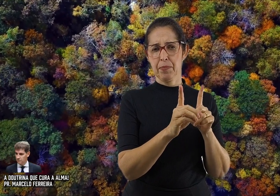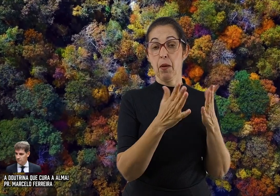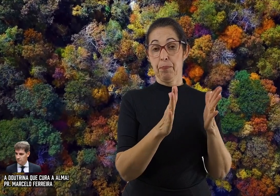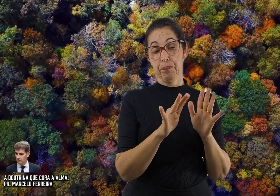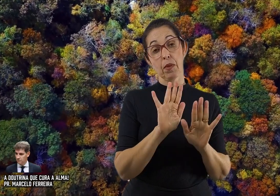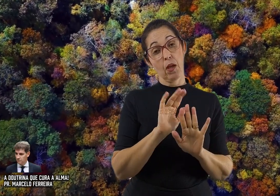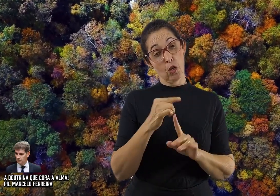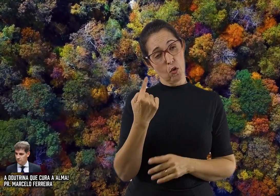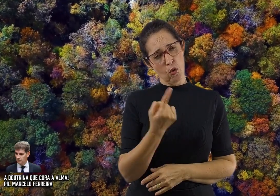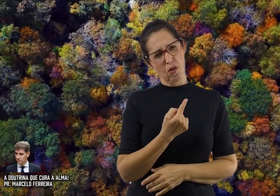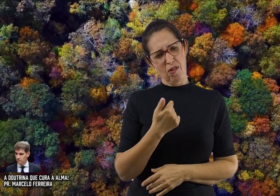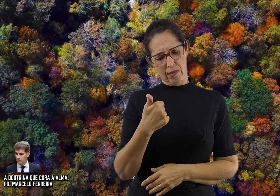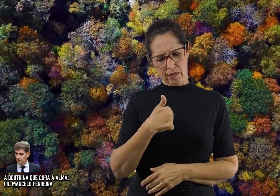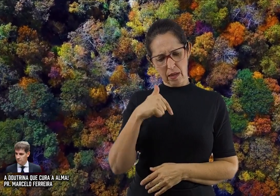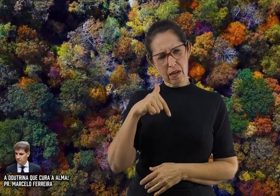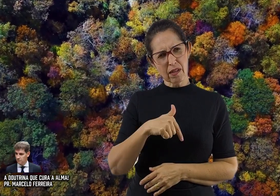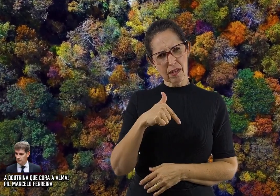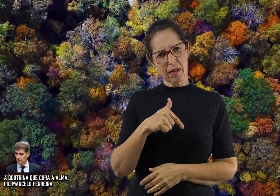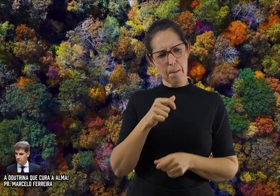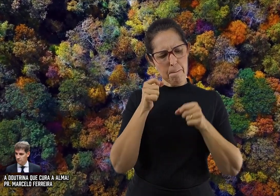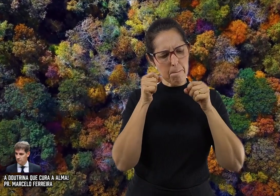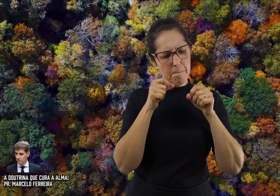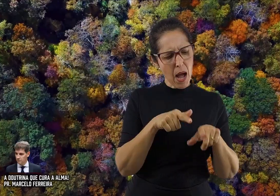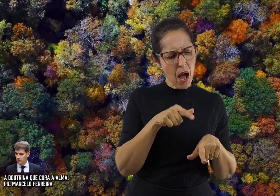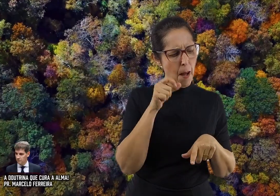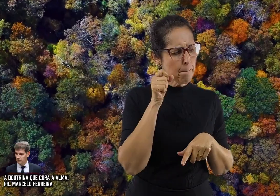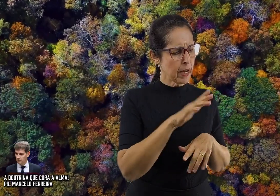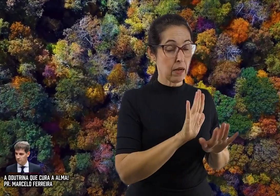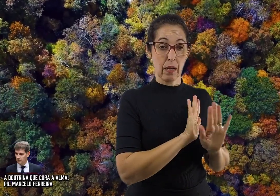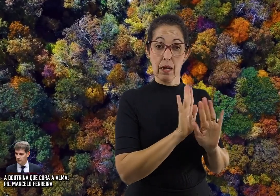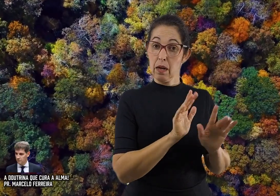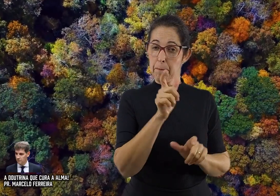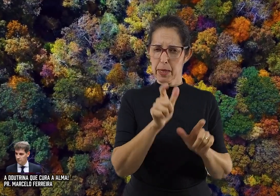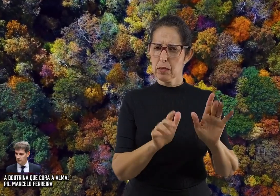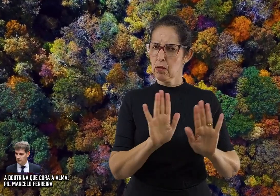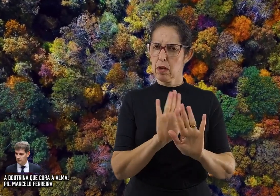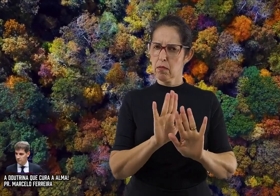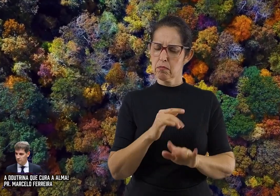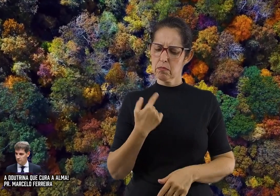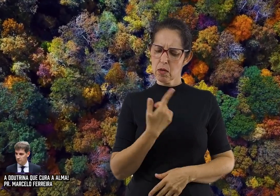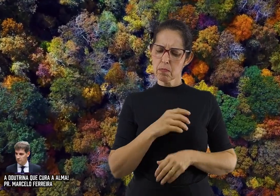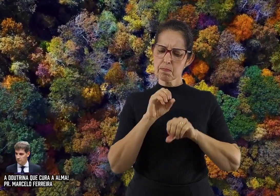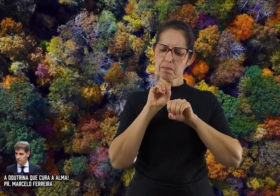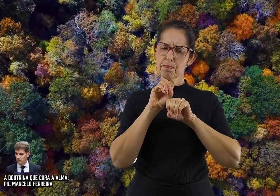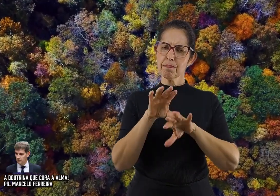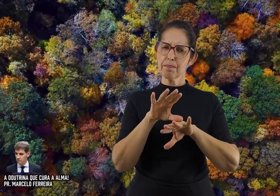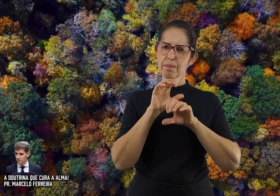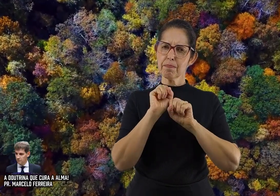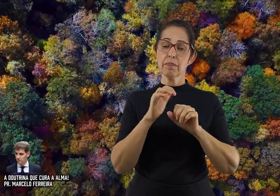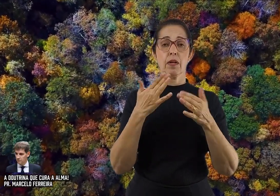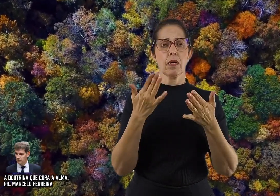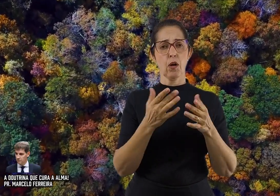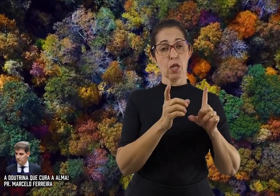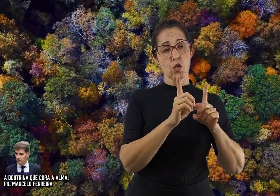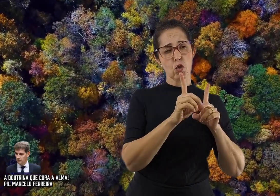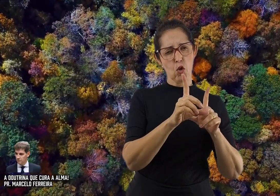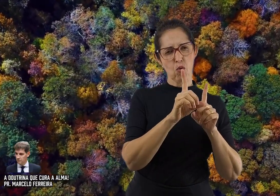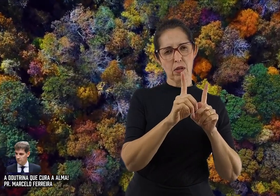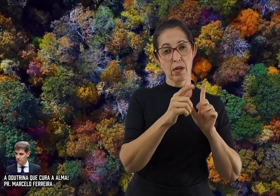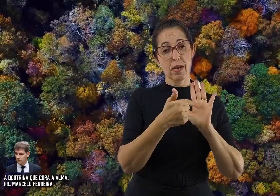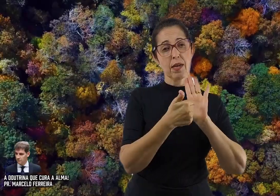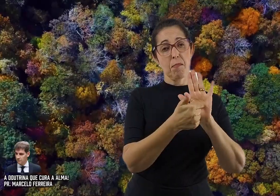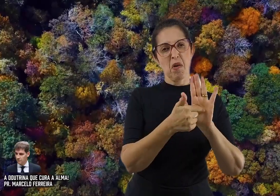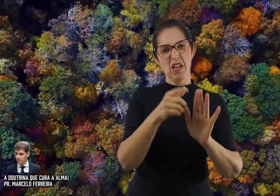crítica a pessoas e nem a grupos. Aqui é ensino. Quando você tem uma doutrina que nega que Jesus é